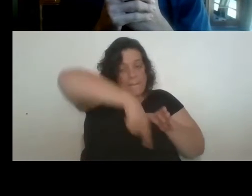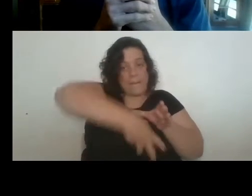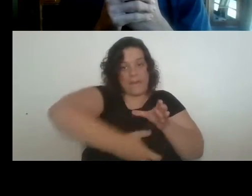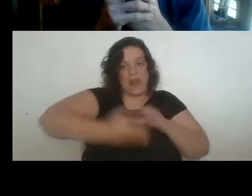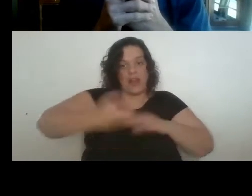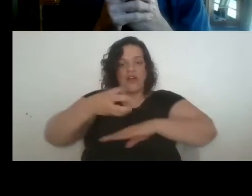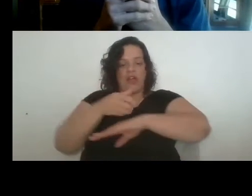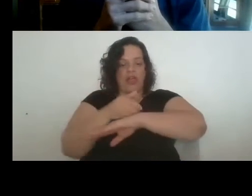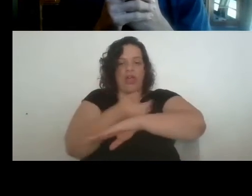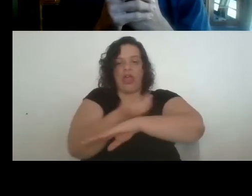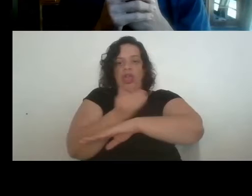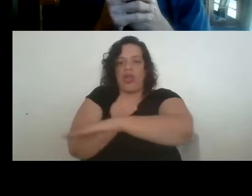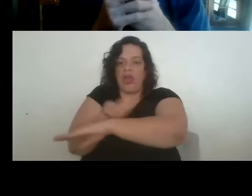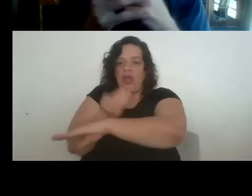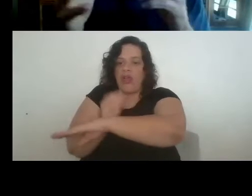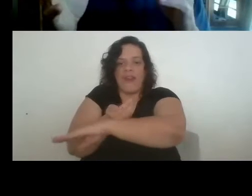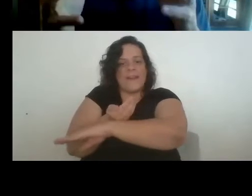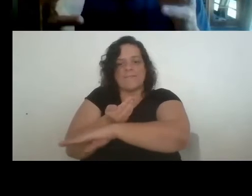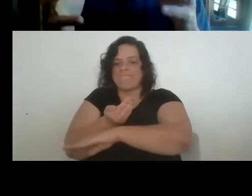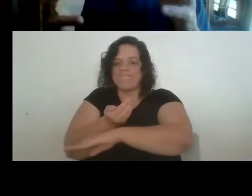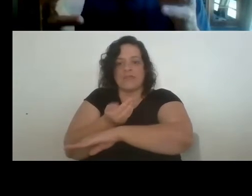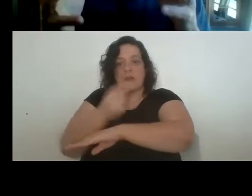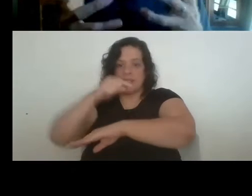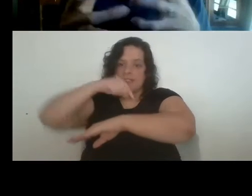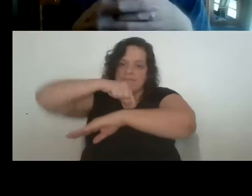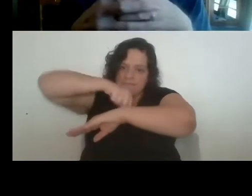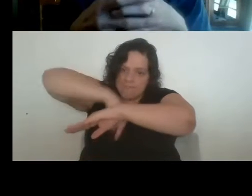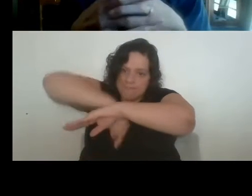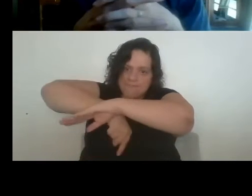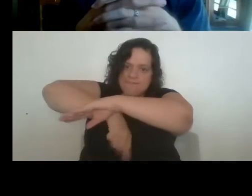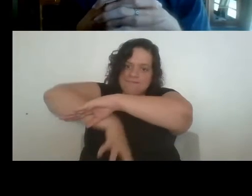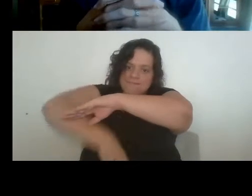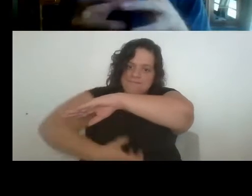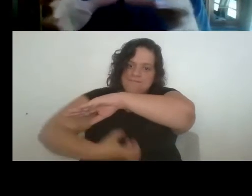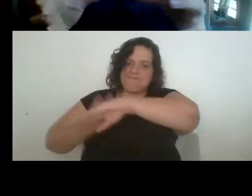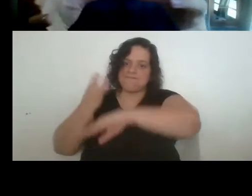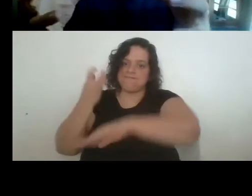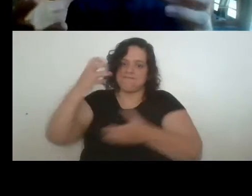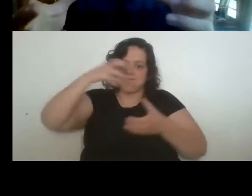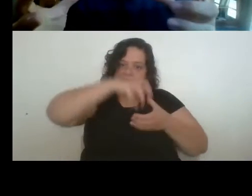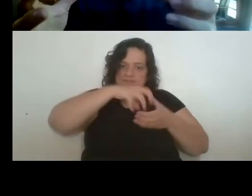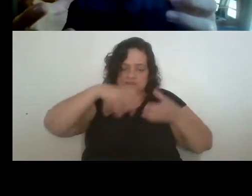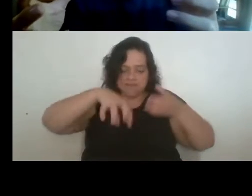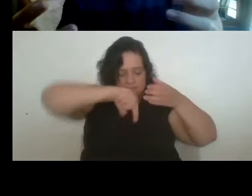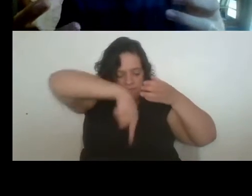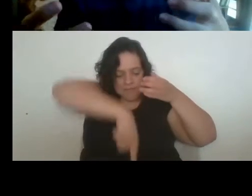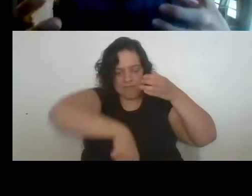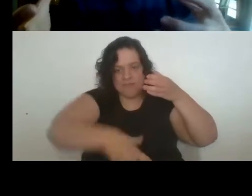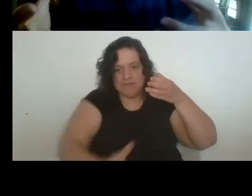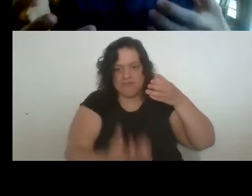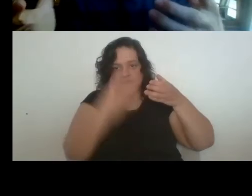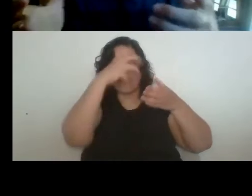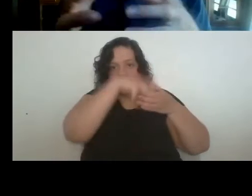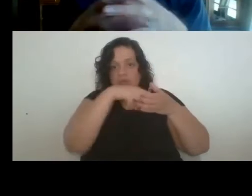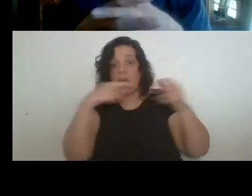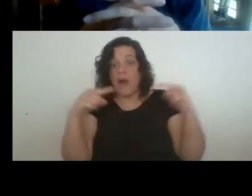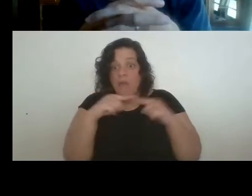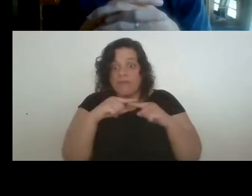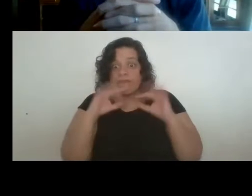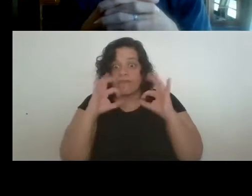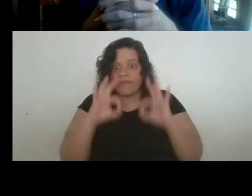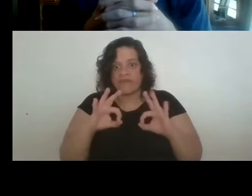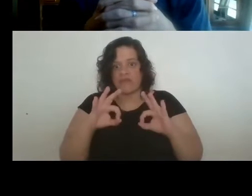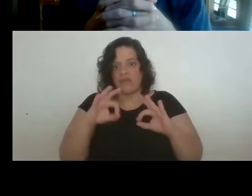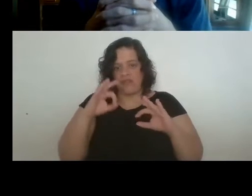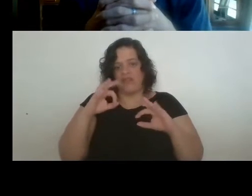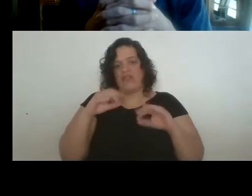não vai ser representativo, tá? Procurem pegar uma amostra que seja representativa desse ambiente que você